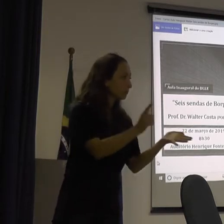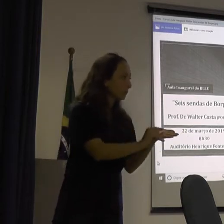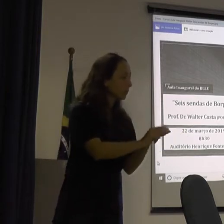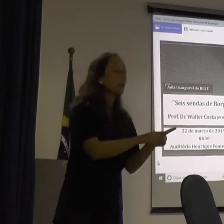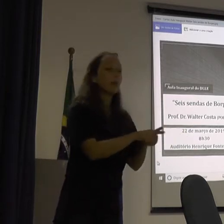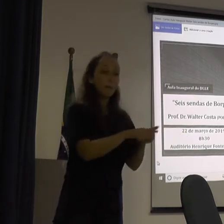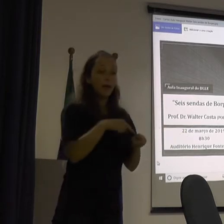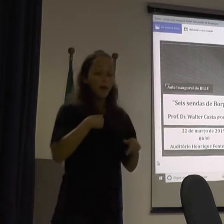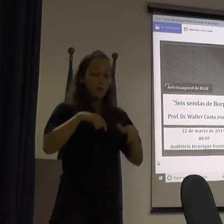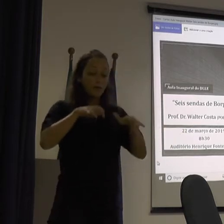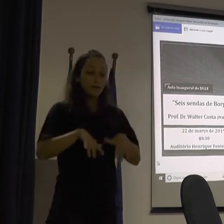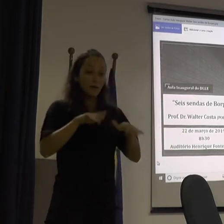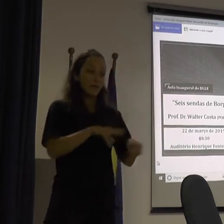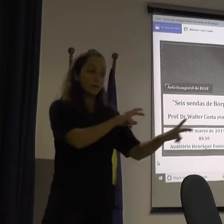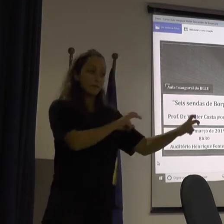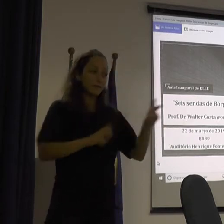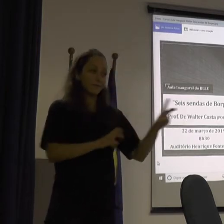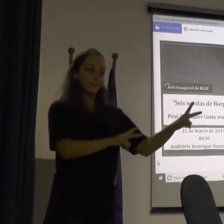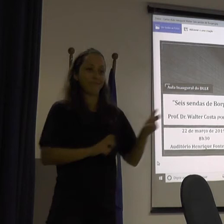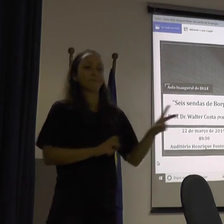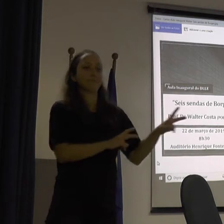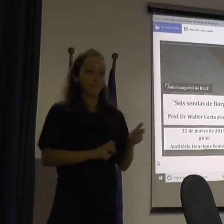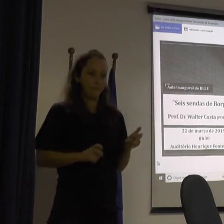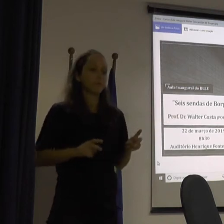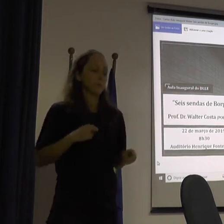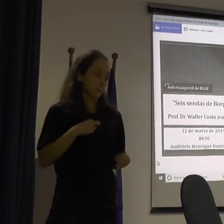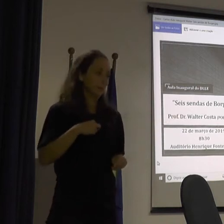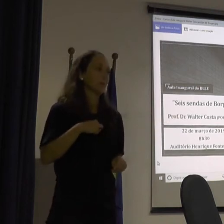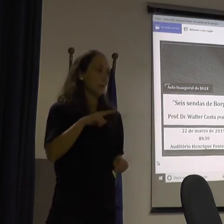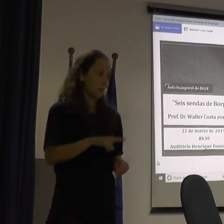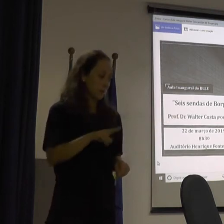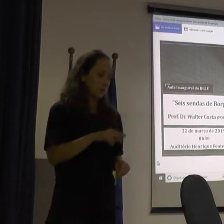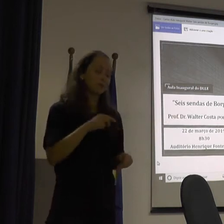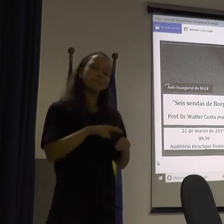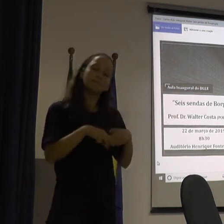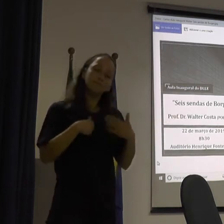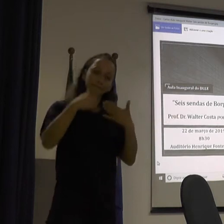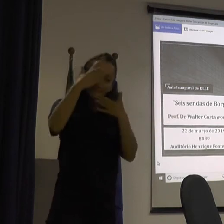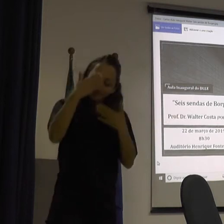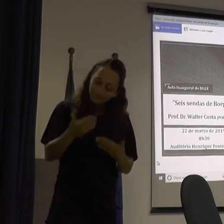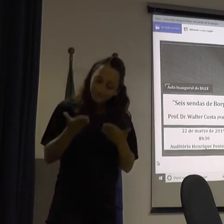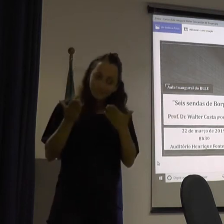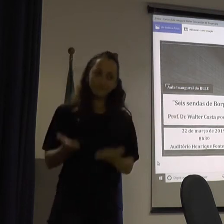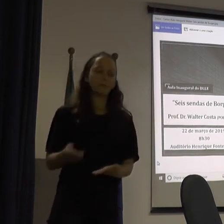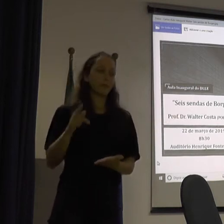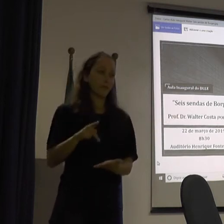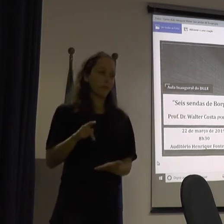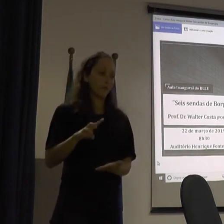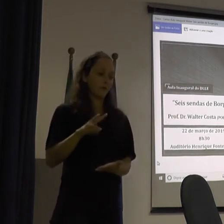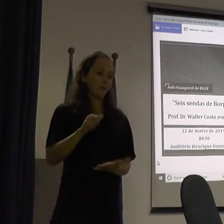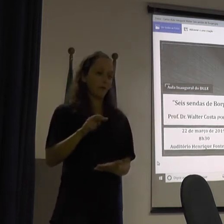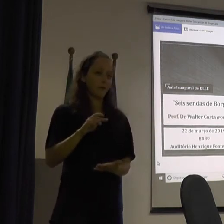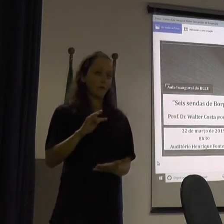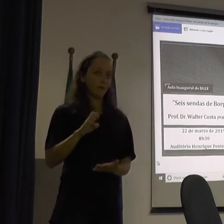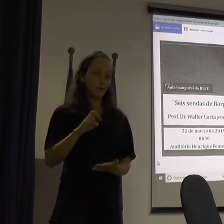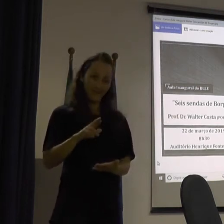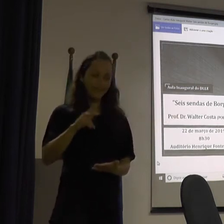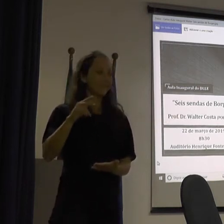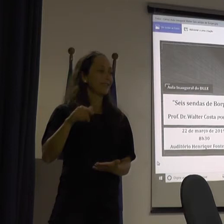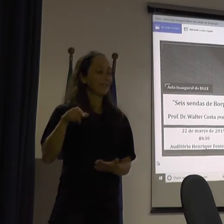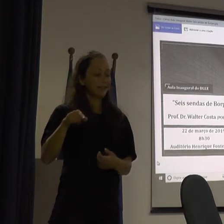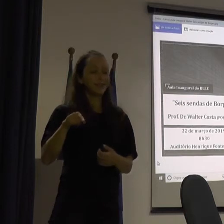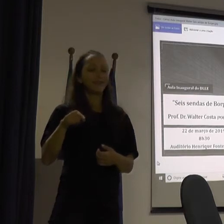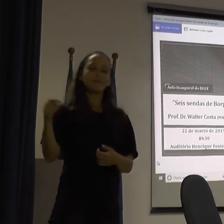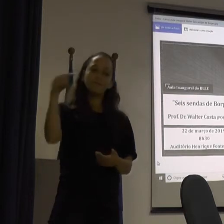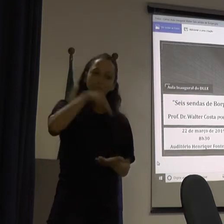artigos. Então, agradeço novamente a gentileza, Walter, né, e é um grande privilégio